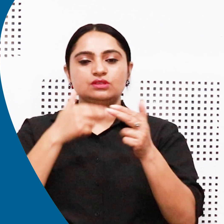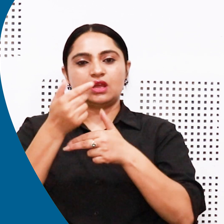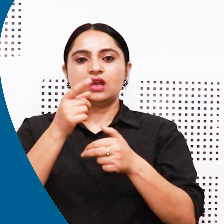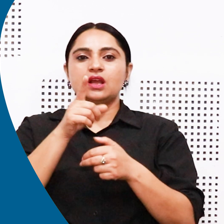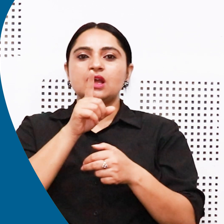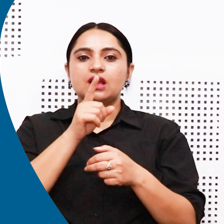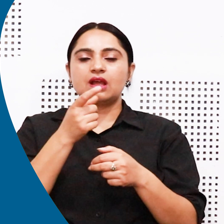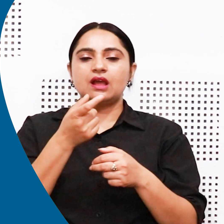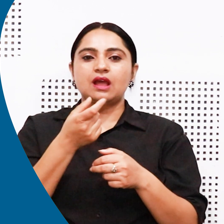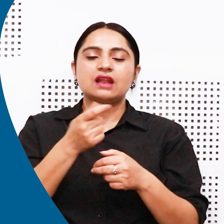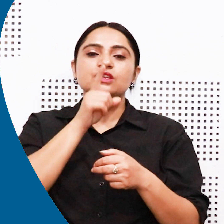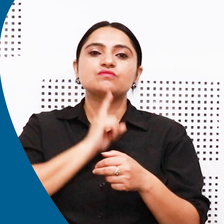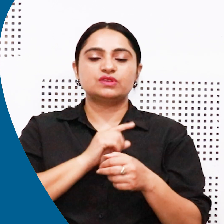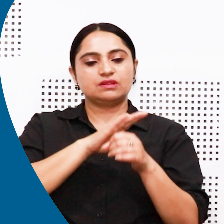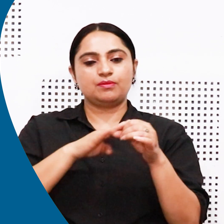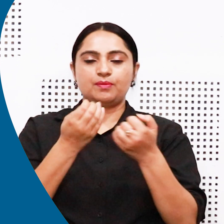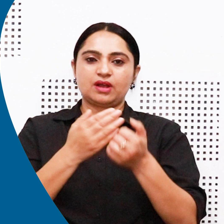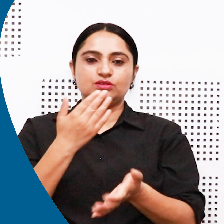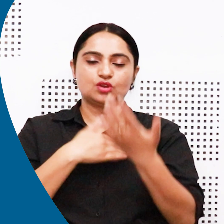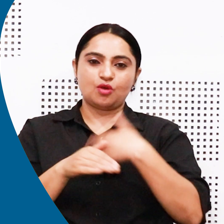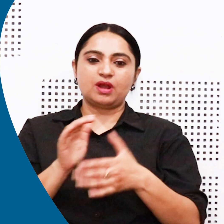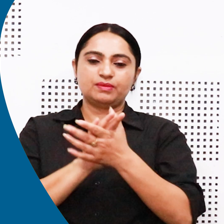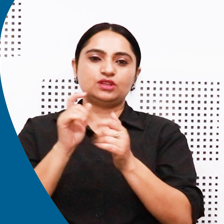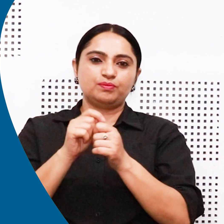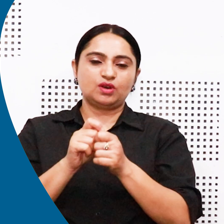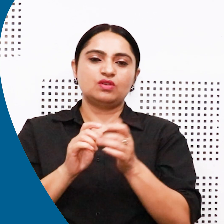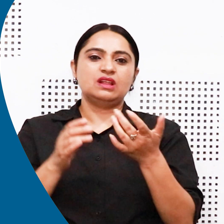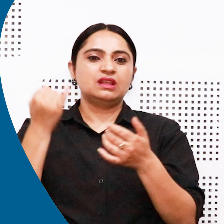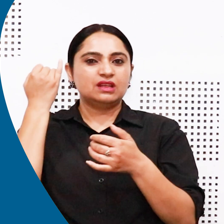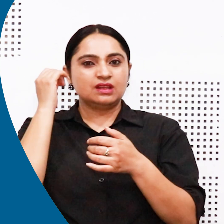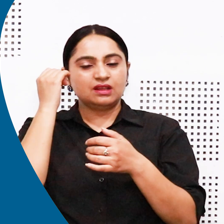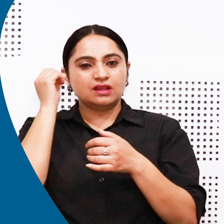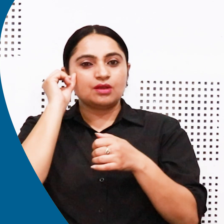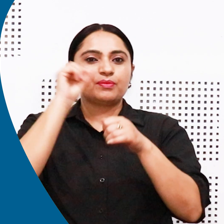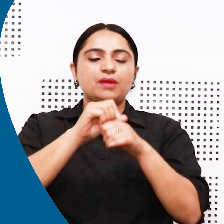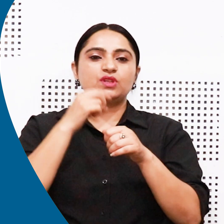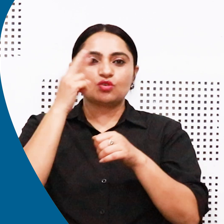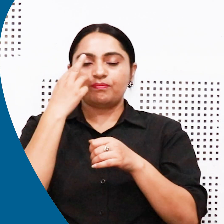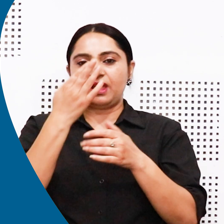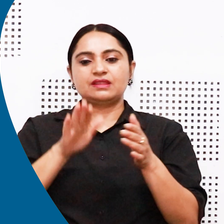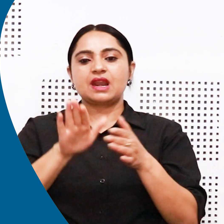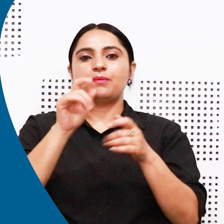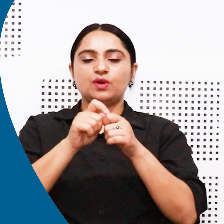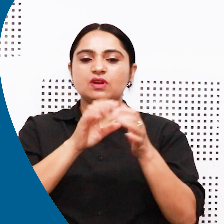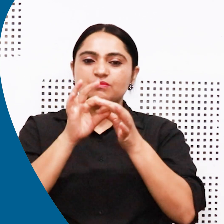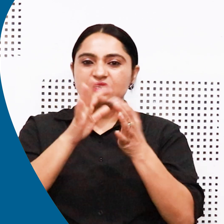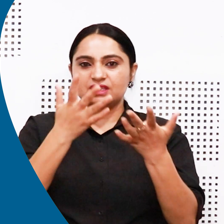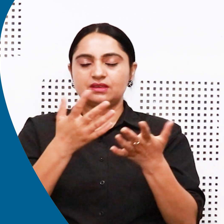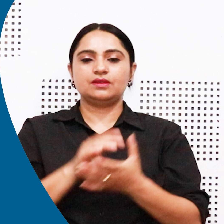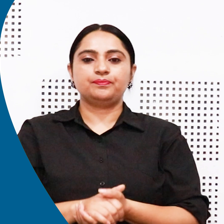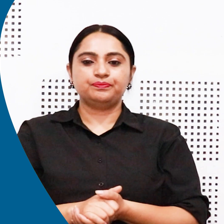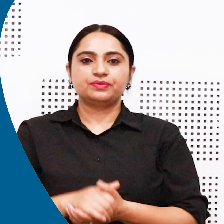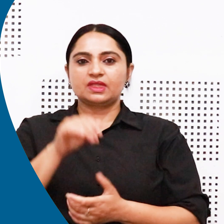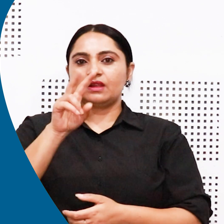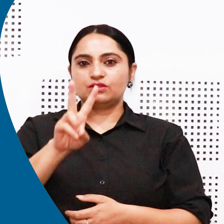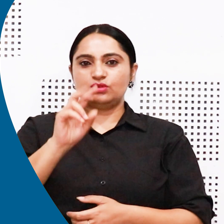चाहिँ त्यो बिमा हामी गर्छौँ। अपाङ्ग मैत्री चाहिँ बनाउने एउटा र्याम्प बनाउन मिल्छ कि टेक्निकली चाहिँ हेर्दाखेरि मिल्ला जस्तो पनि लाग्छ। चालु आर्थिक वर्षमा हामी त्यो काम पनि गर्छौँ।